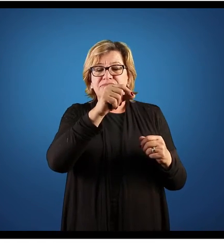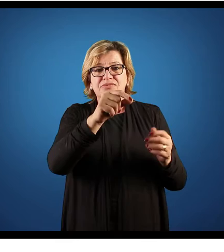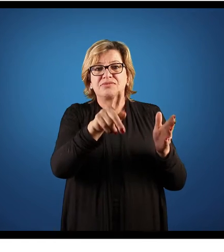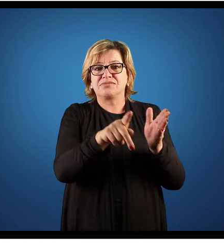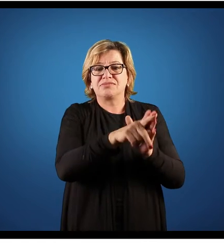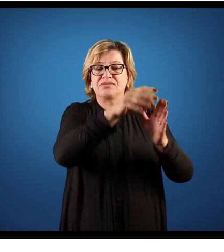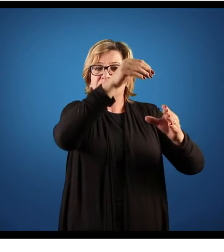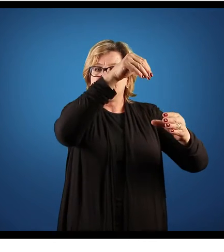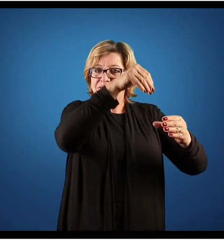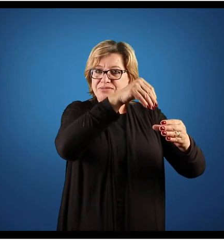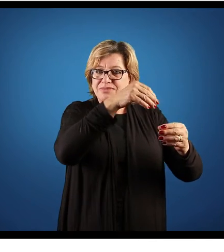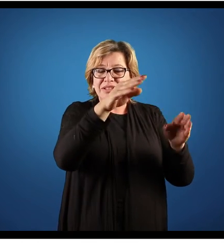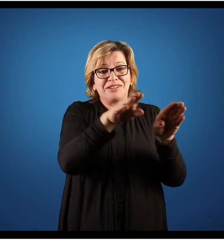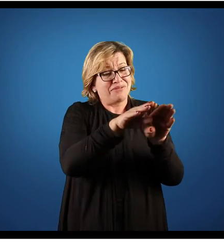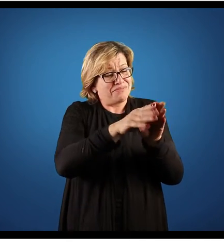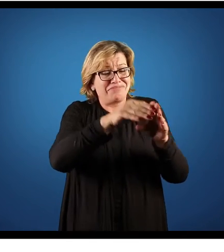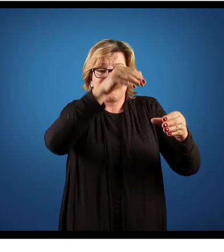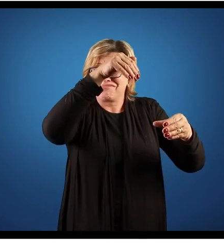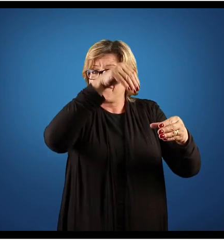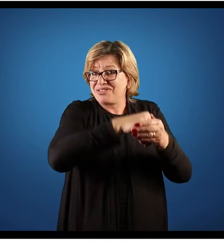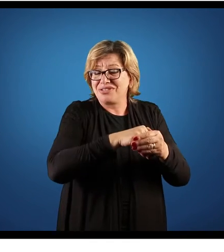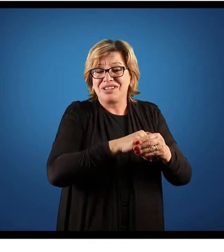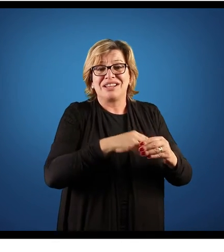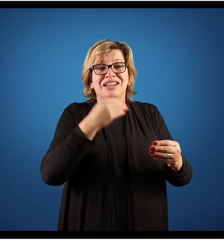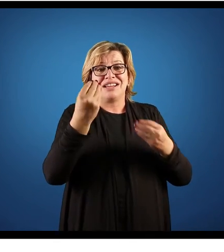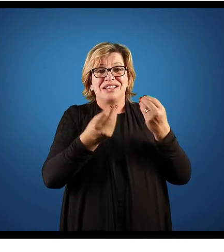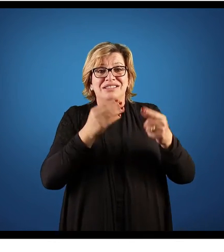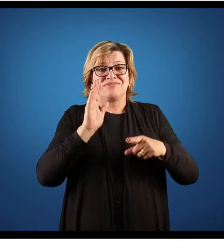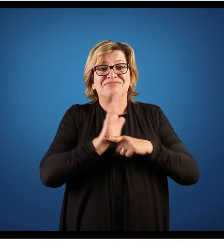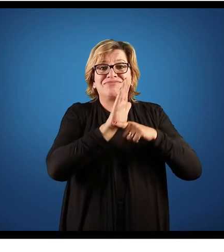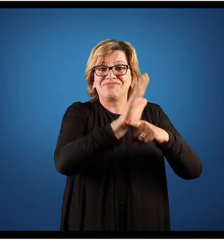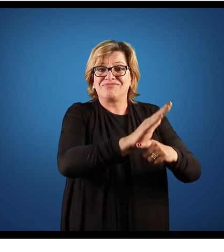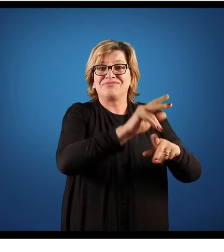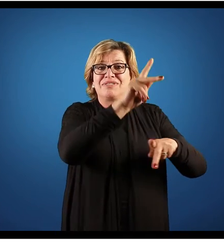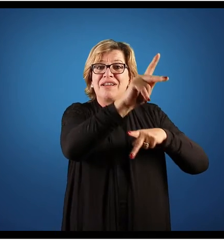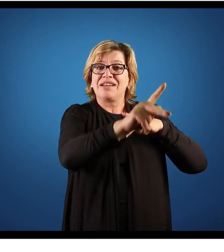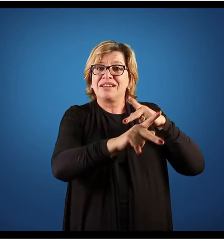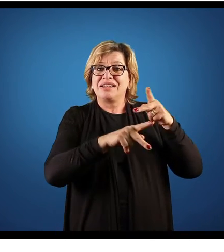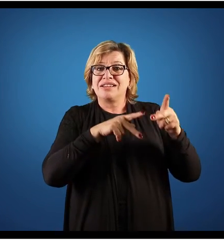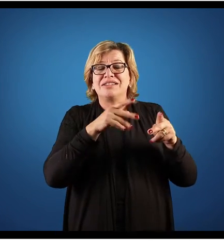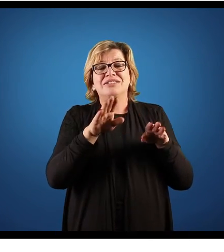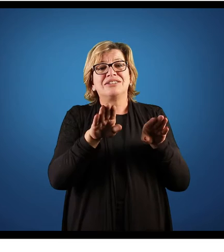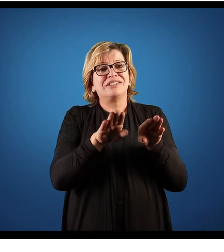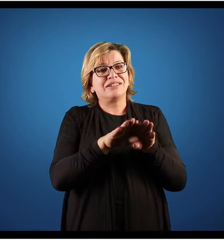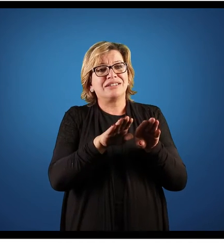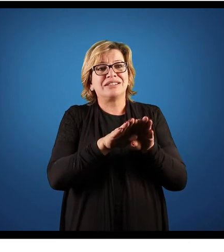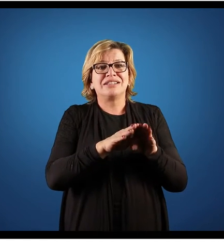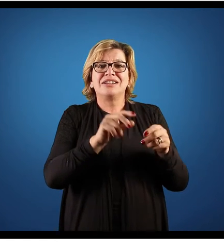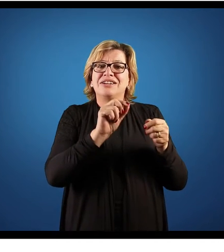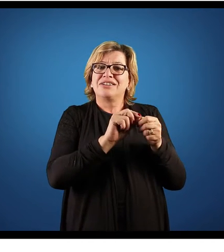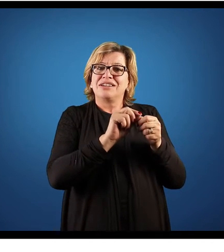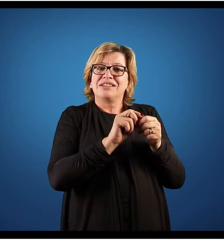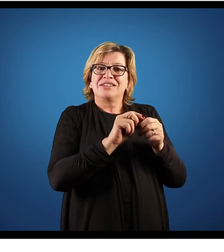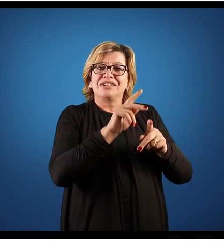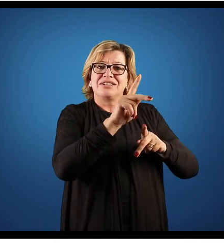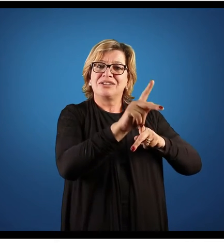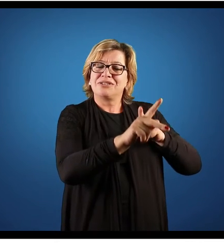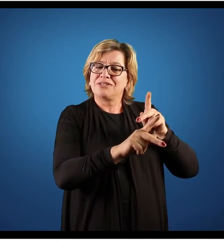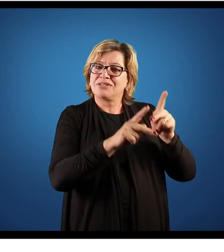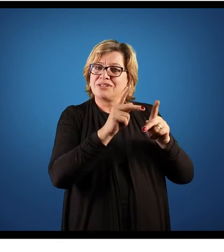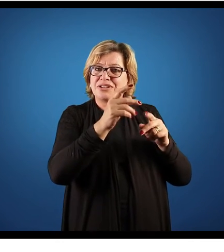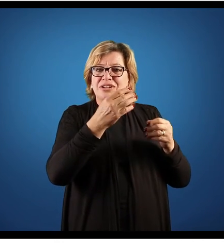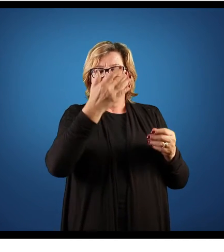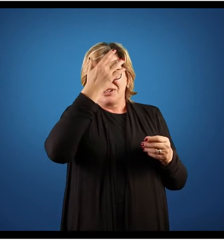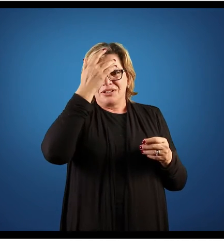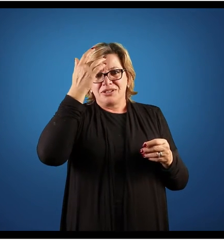eleitoral dentro de atender às necessidades dos seus seus da sua população das pessoas que